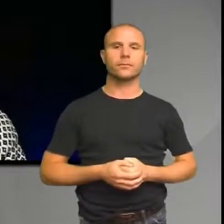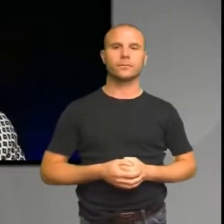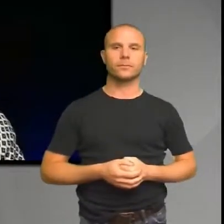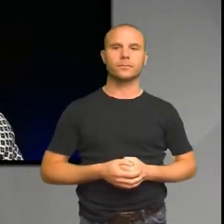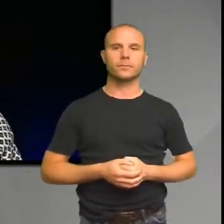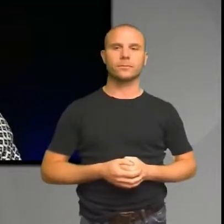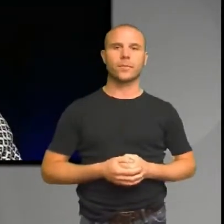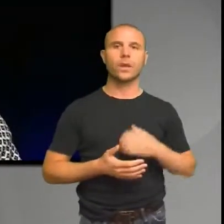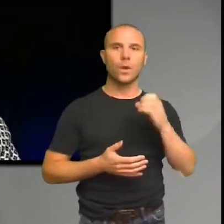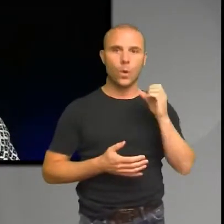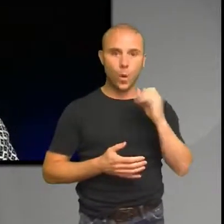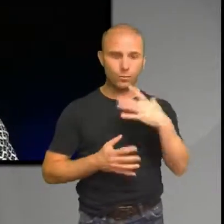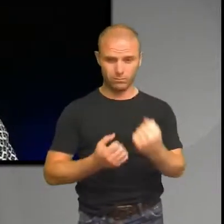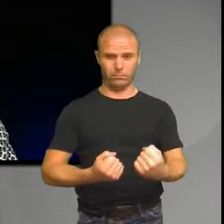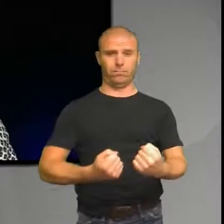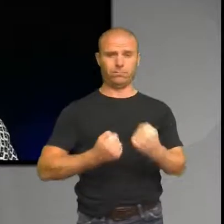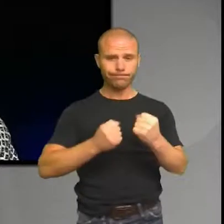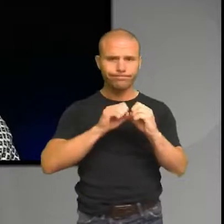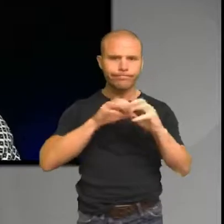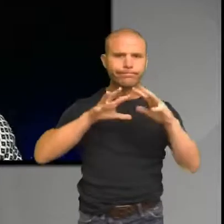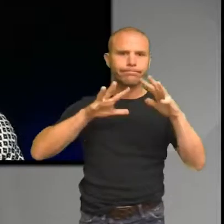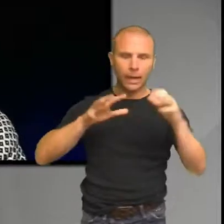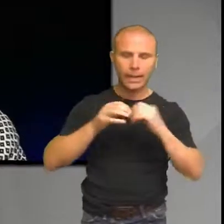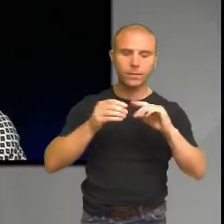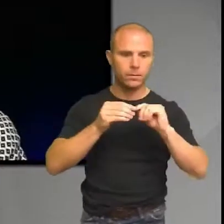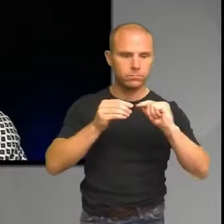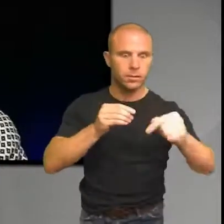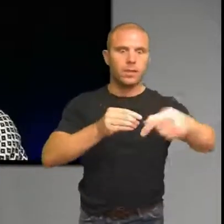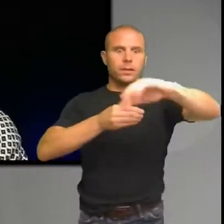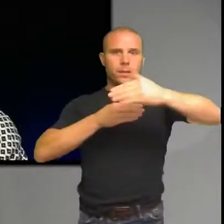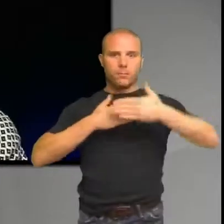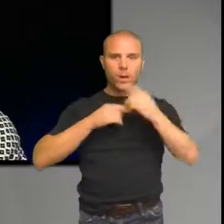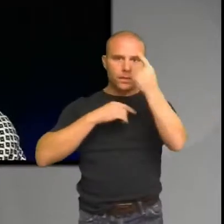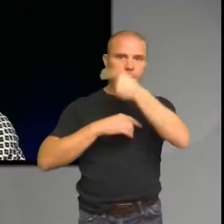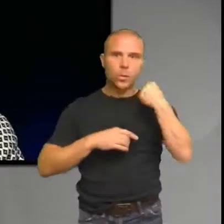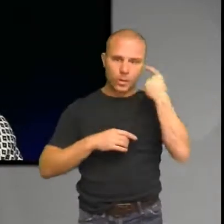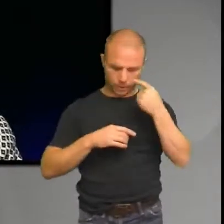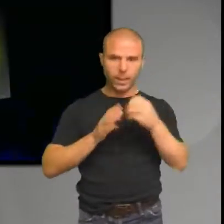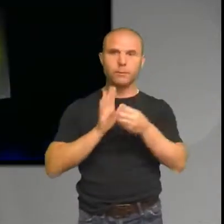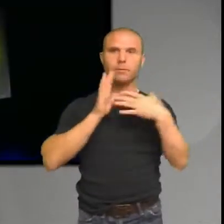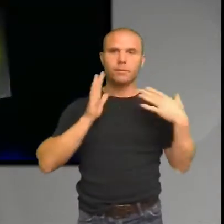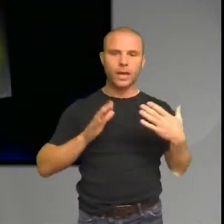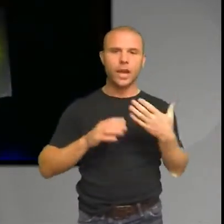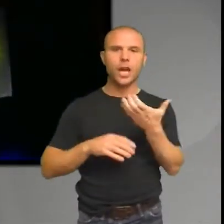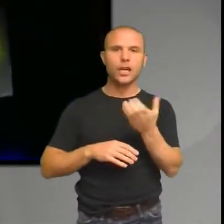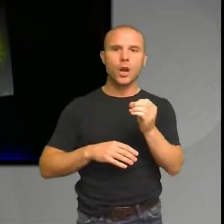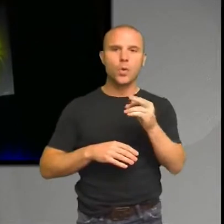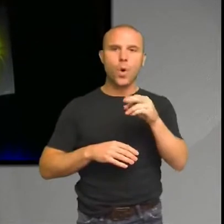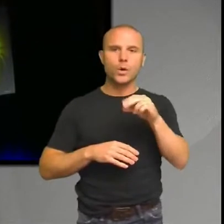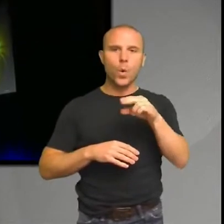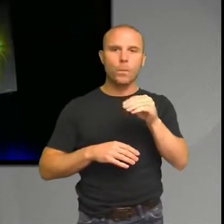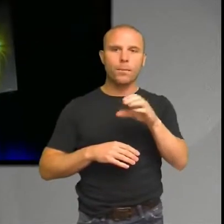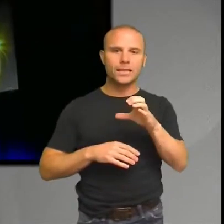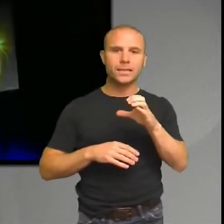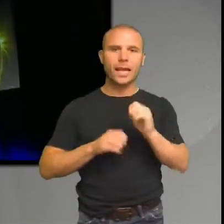Blir nu ett flareutbrott riktigt kraftigt och inte lopar tillbaka till solen så bildar CME, coronal mass ejection, på